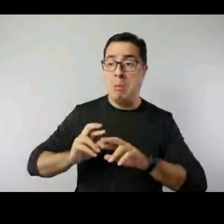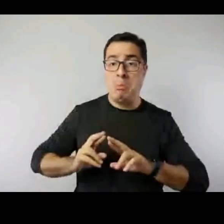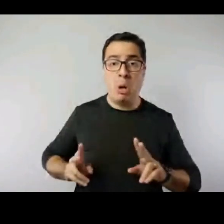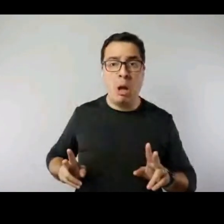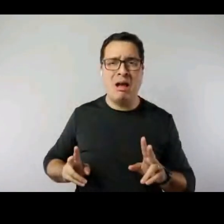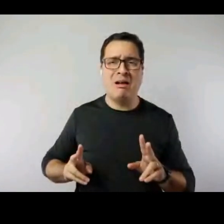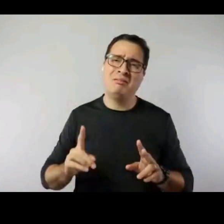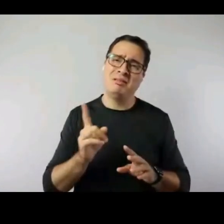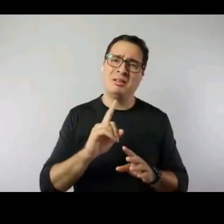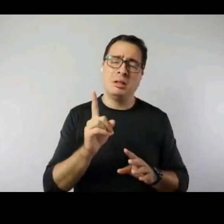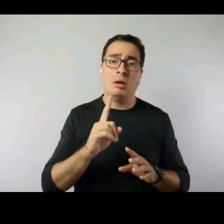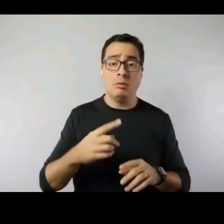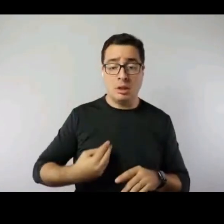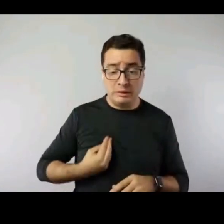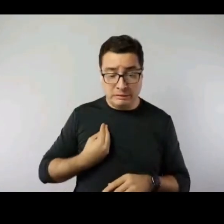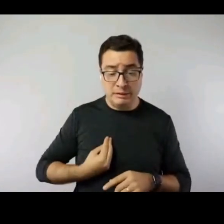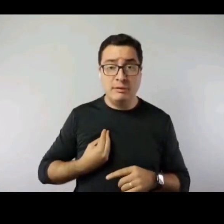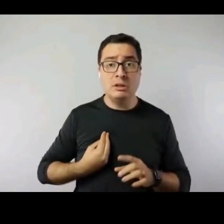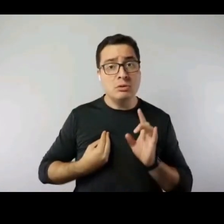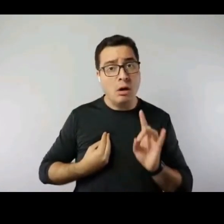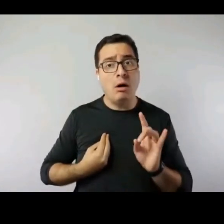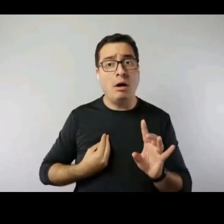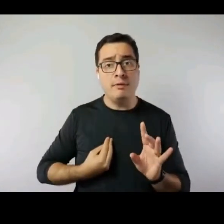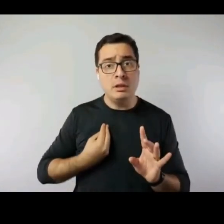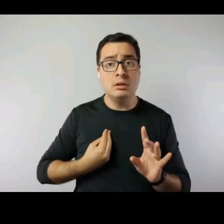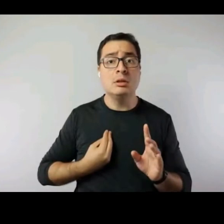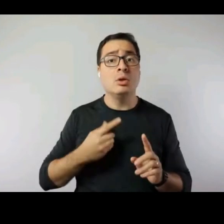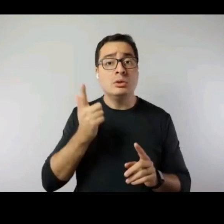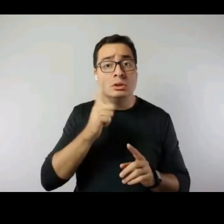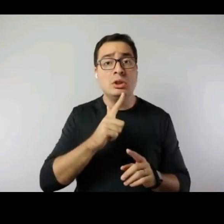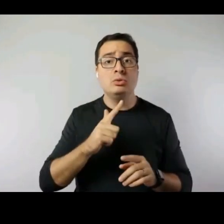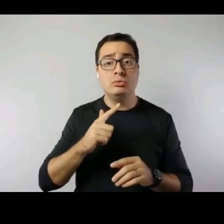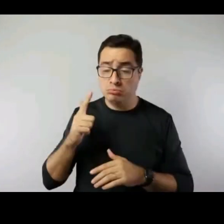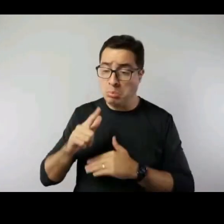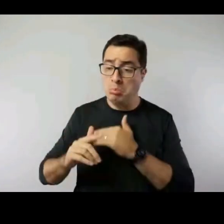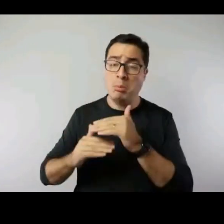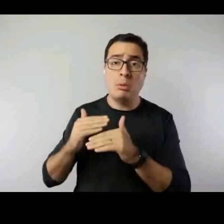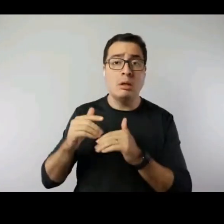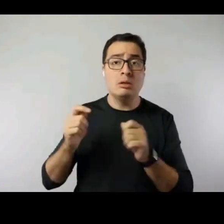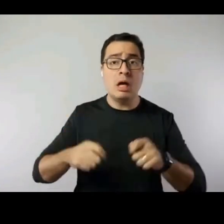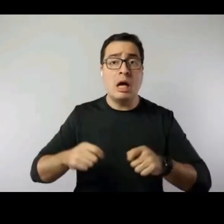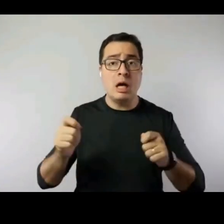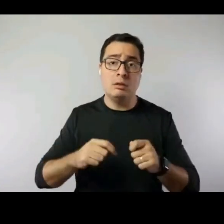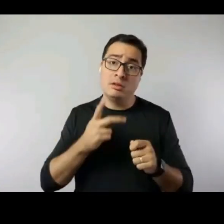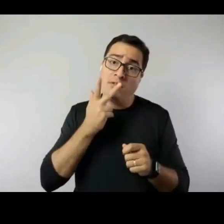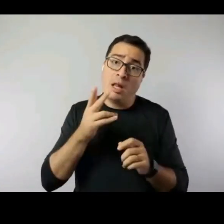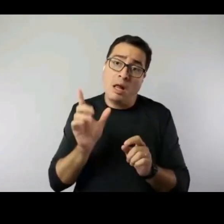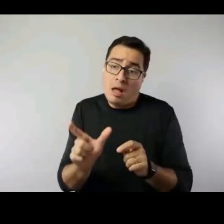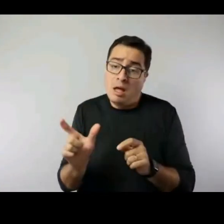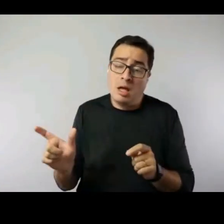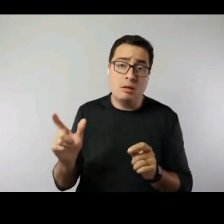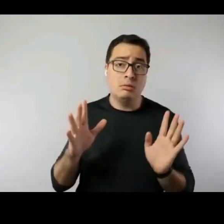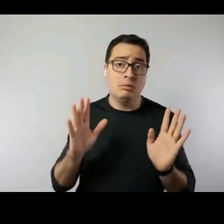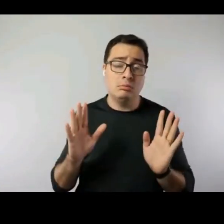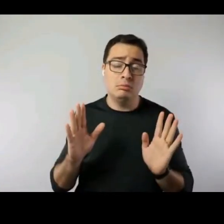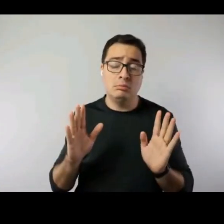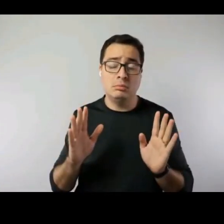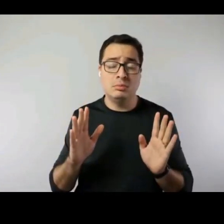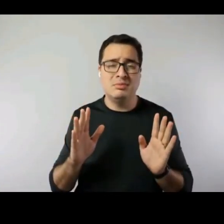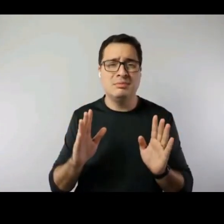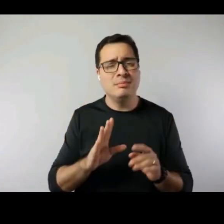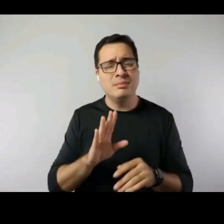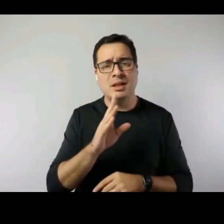simples fato de existir, já superamos muita coisa, se assim querem chamar. Com